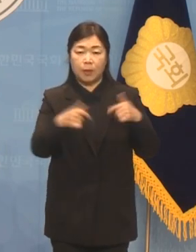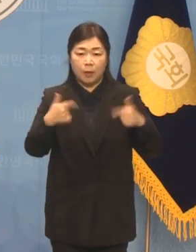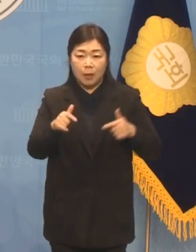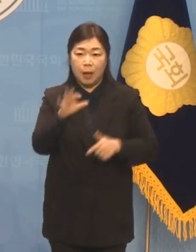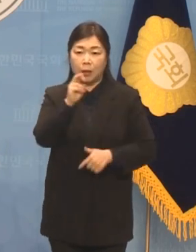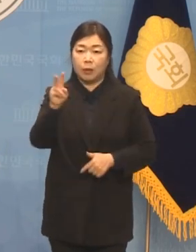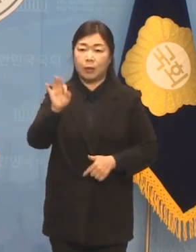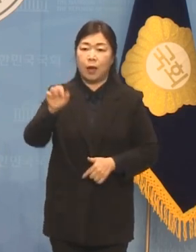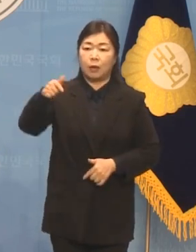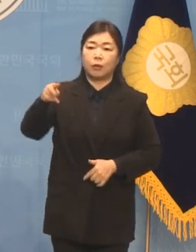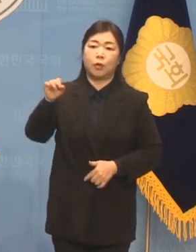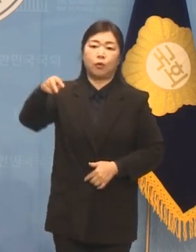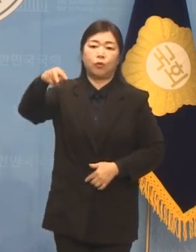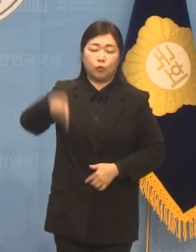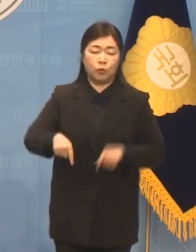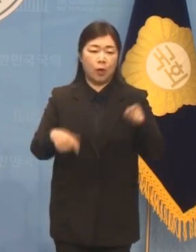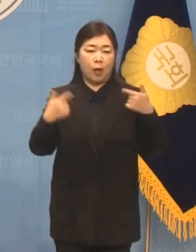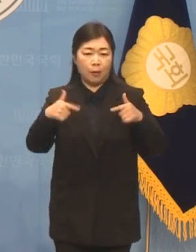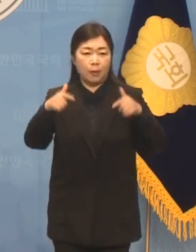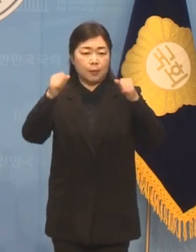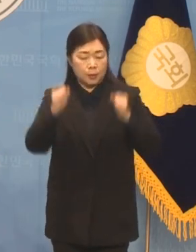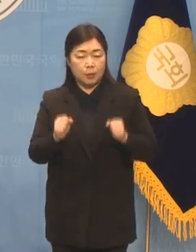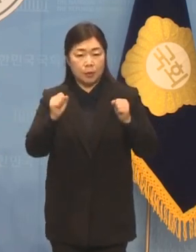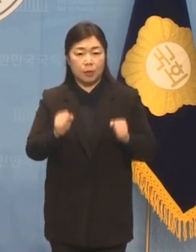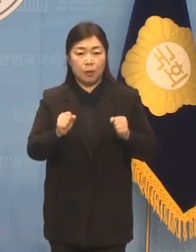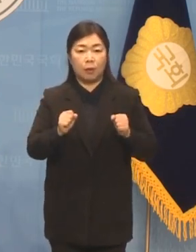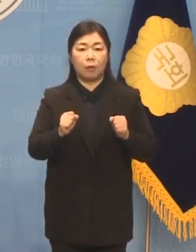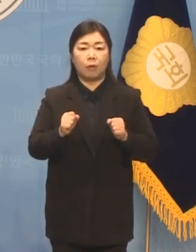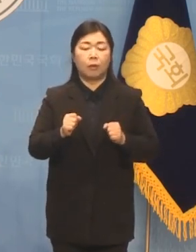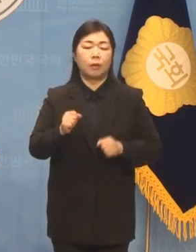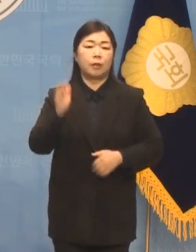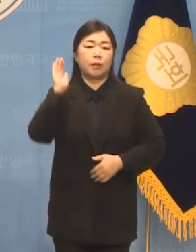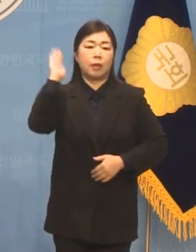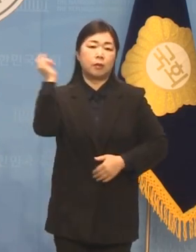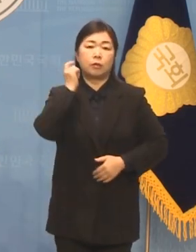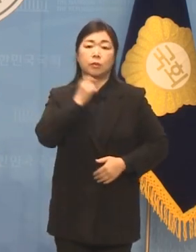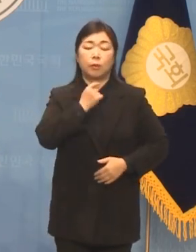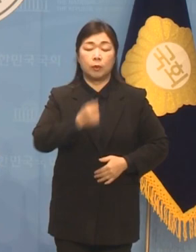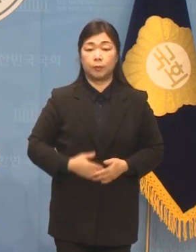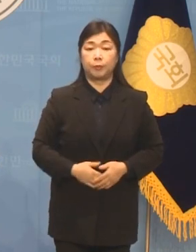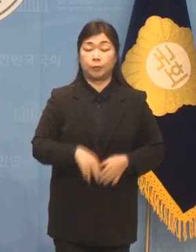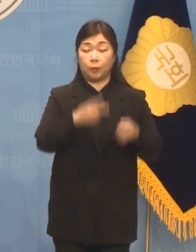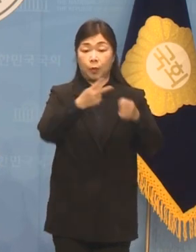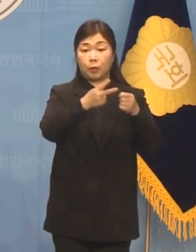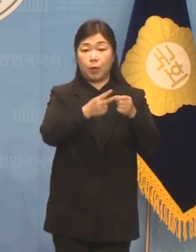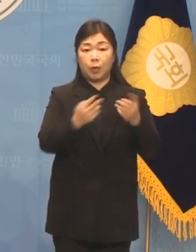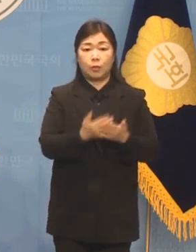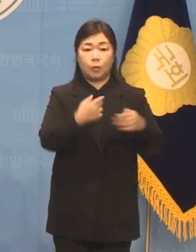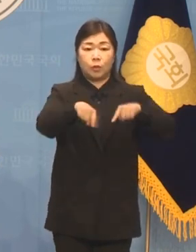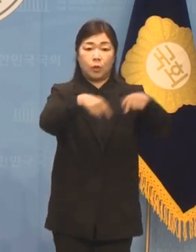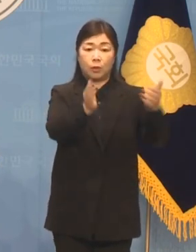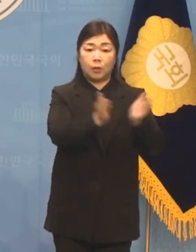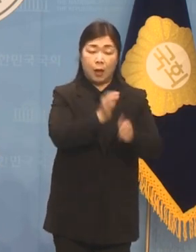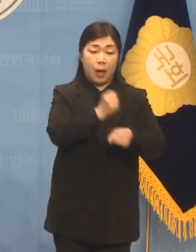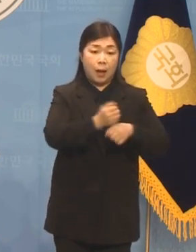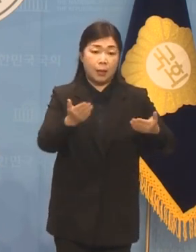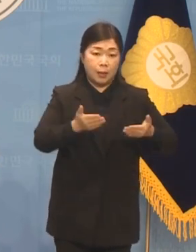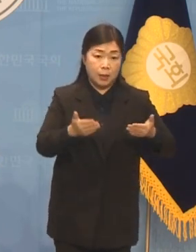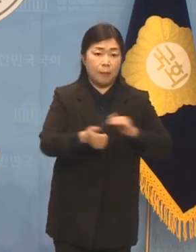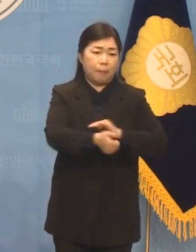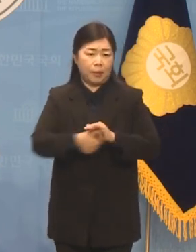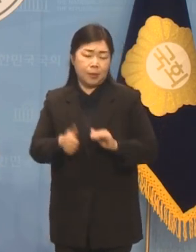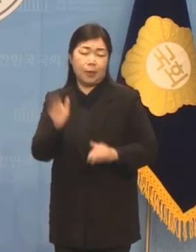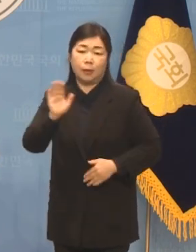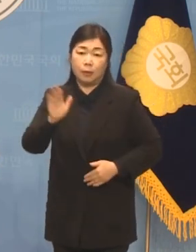듣는 의원이 되도록 노력하겠습니다. 두 번째로 진보정당이 해야 할 일을 피하지 않는 의원이